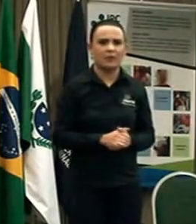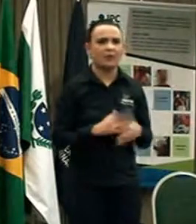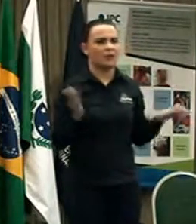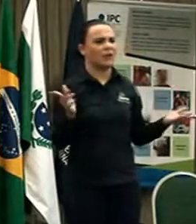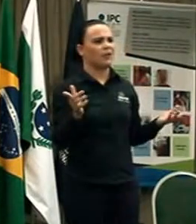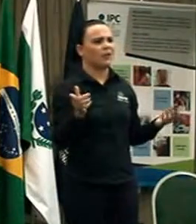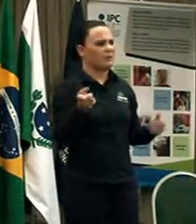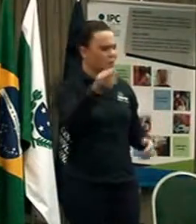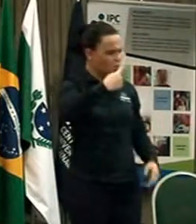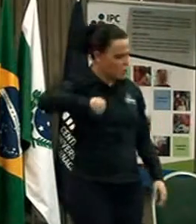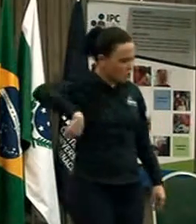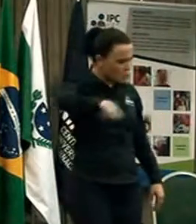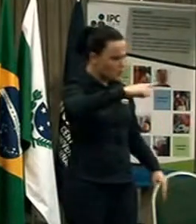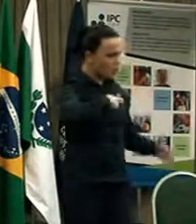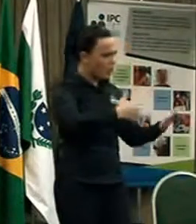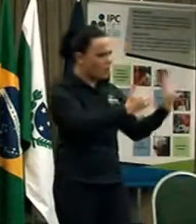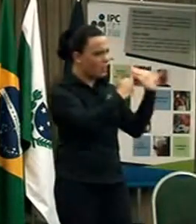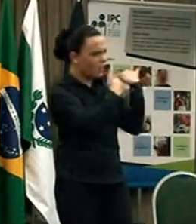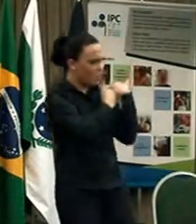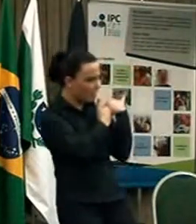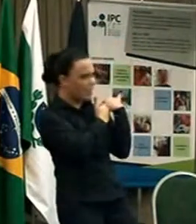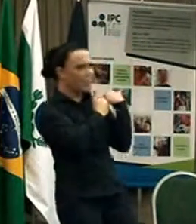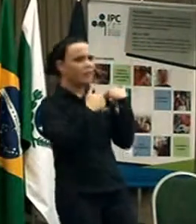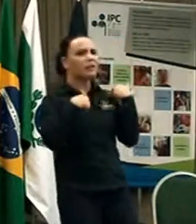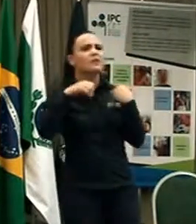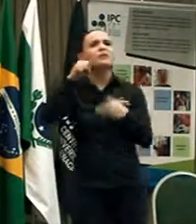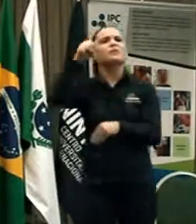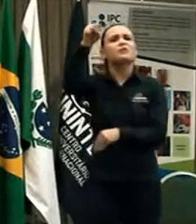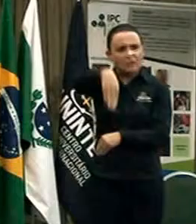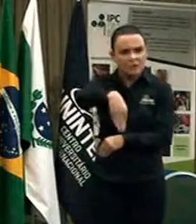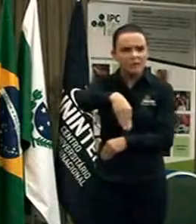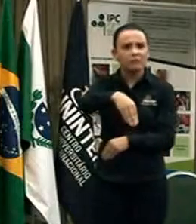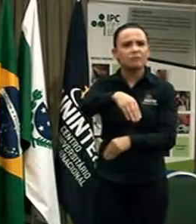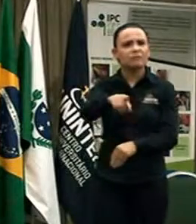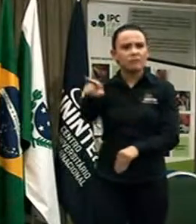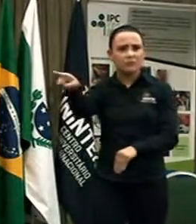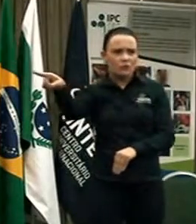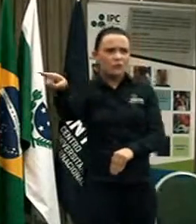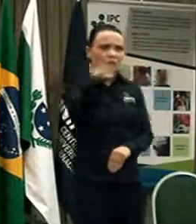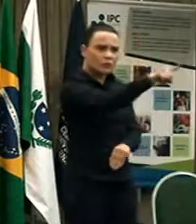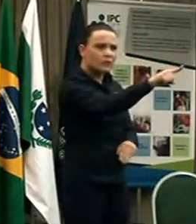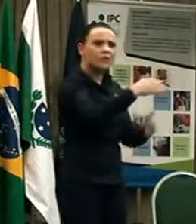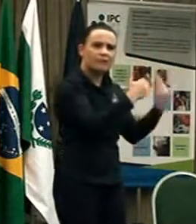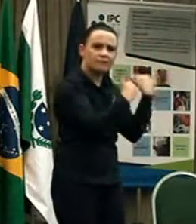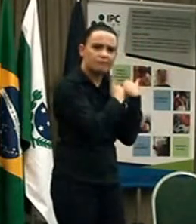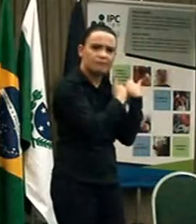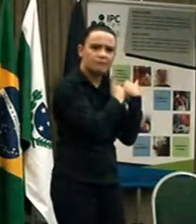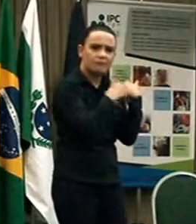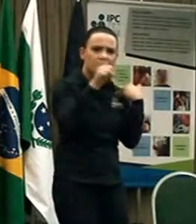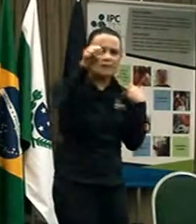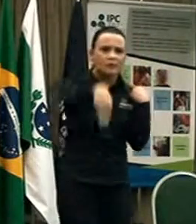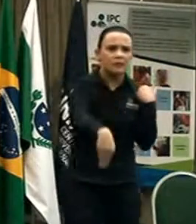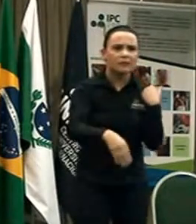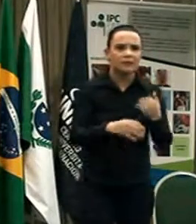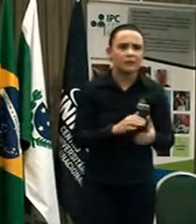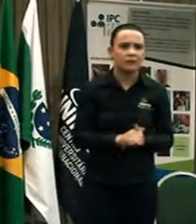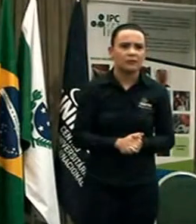essa responsabilidade? Sim, porque nós já, se fôssemos crianças, poderíamos